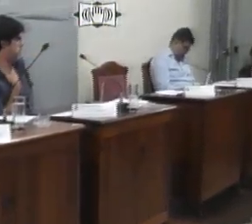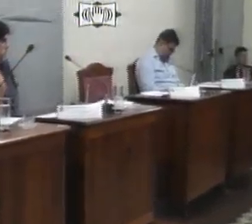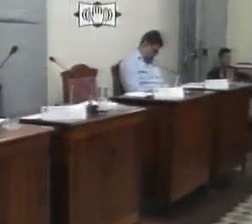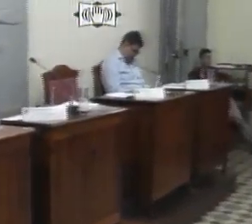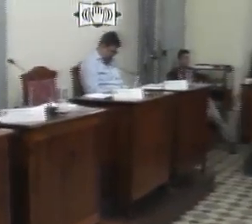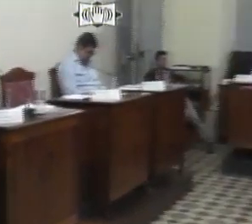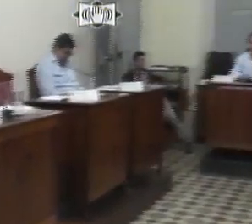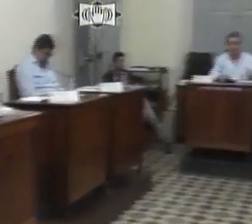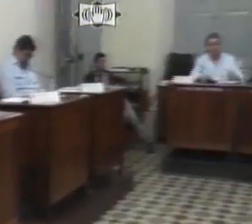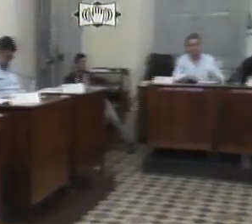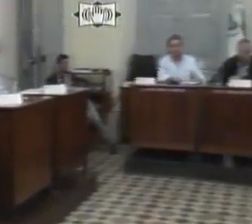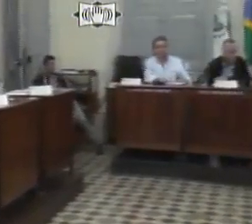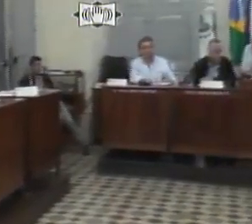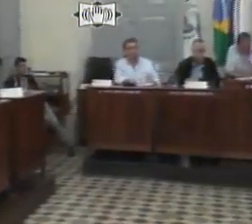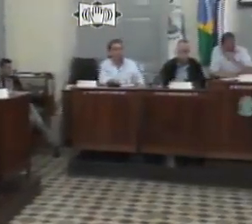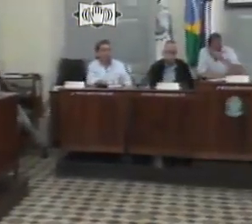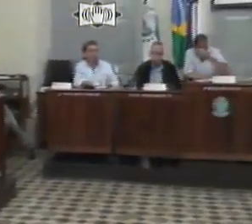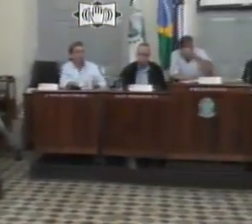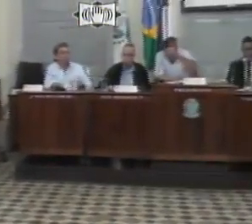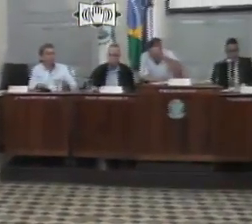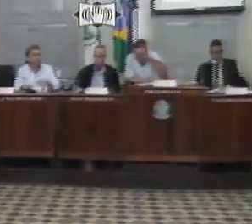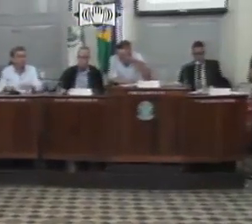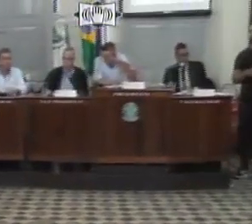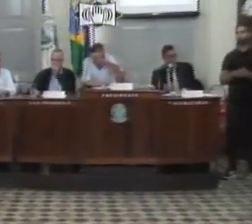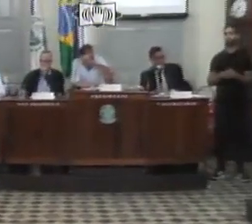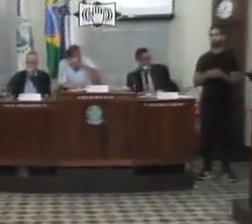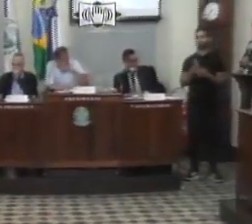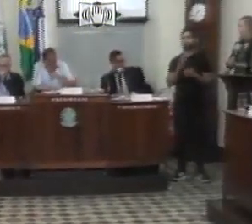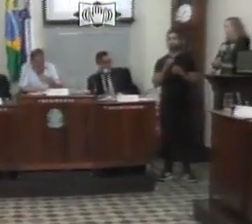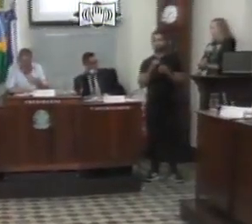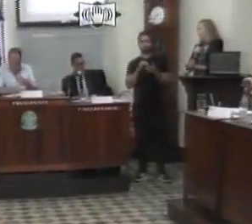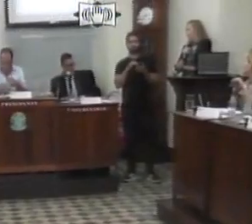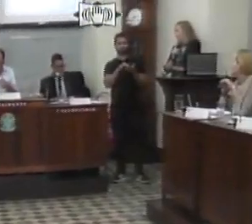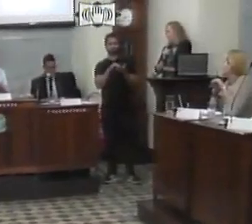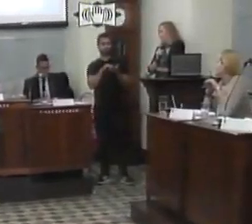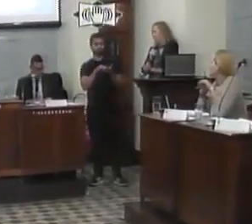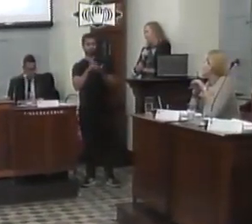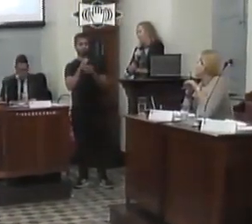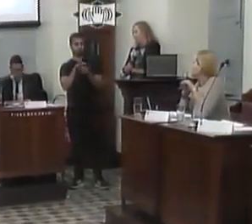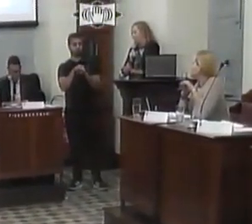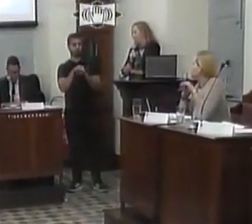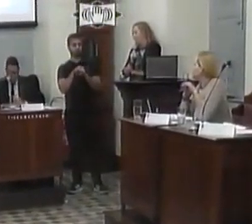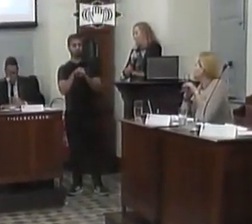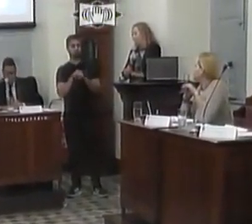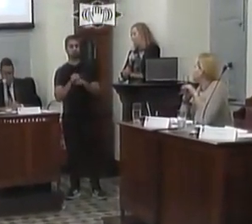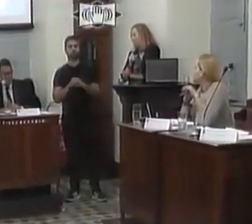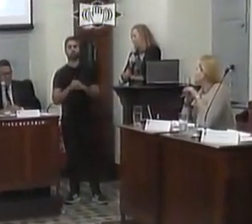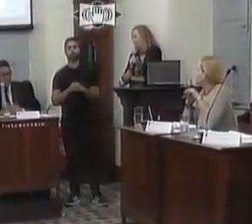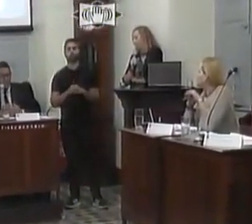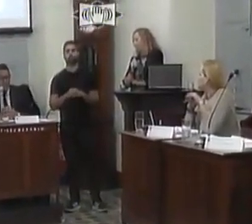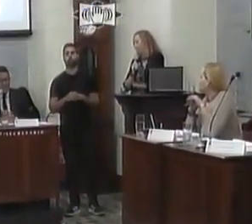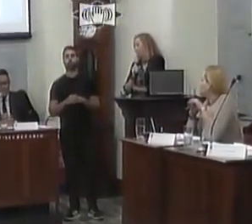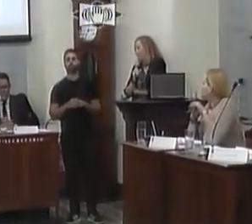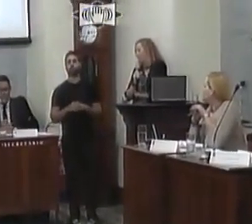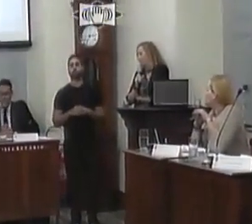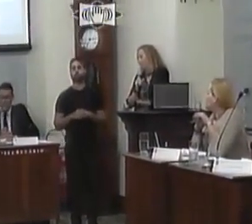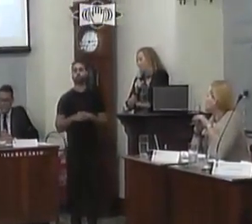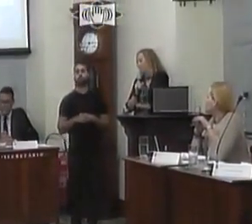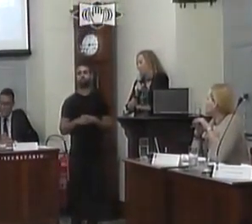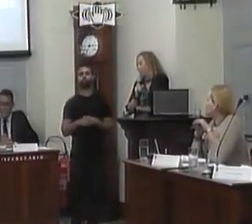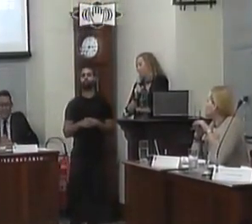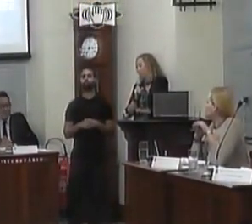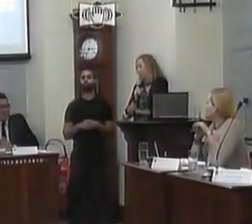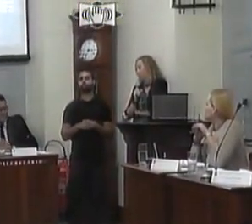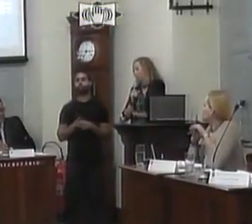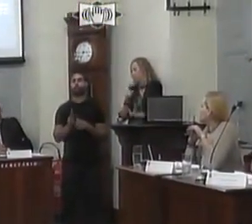Próximo vereador, professor Rafael. Boa noite, Flávia. Boa noite ao colaborador. É